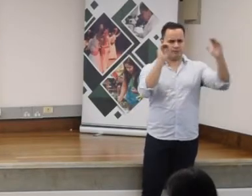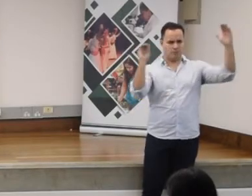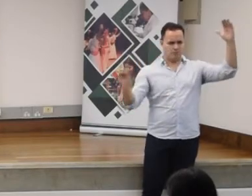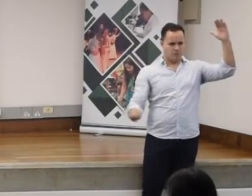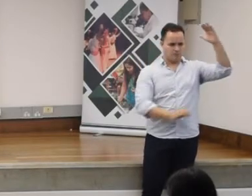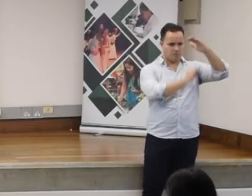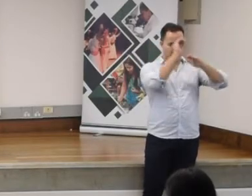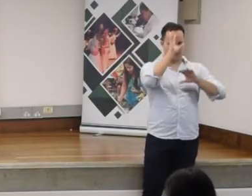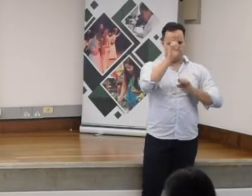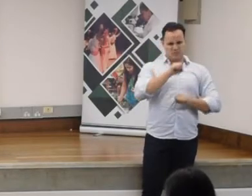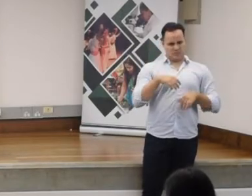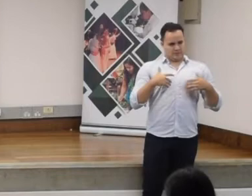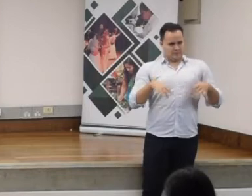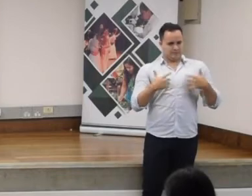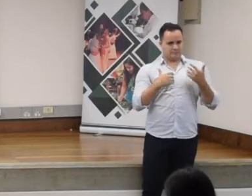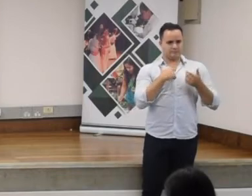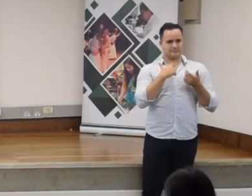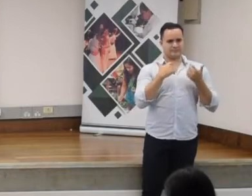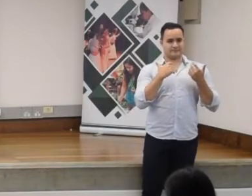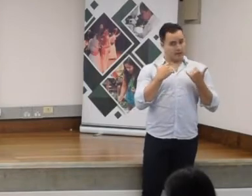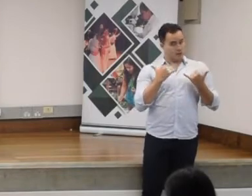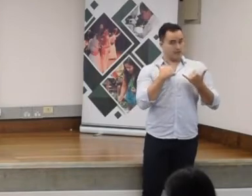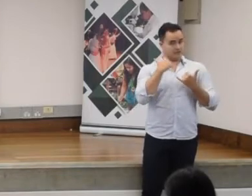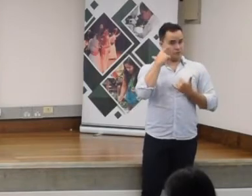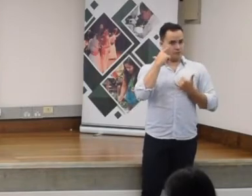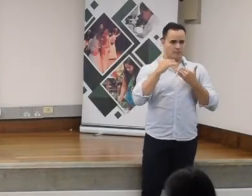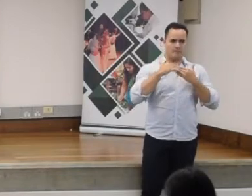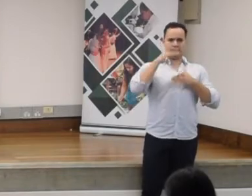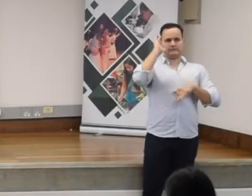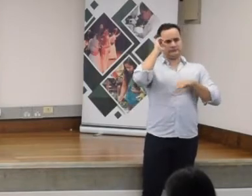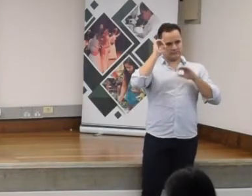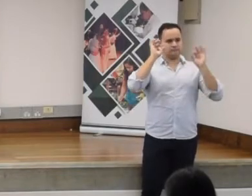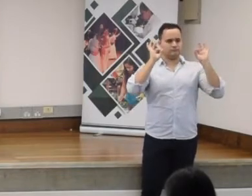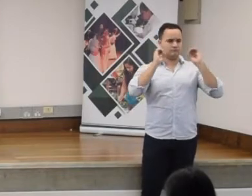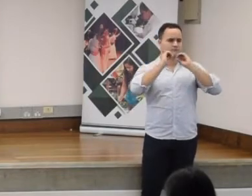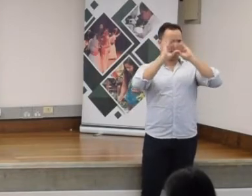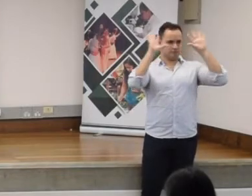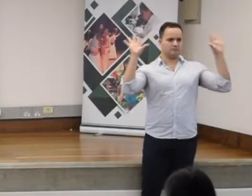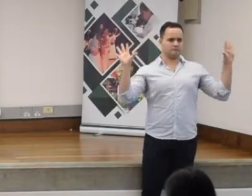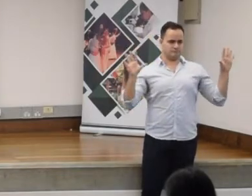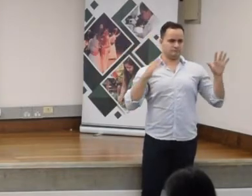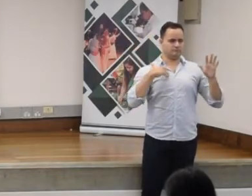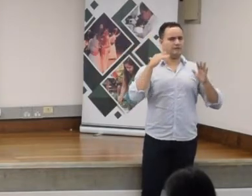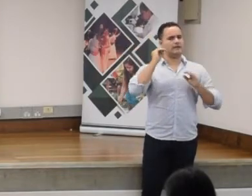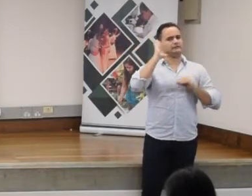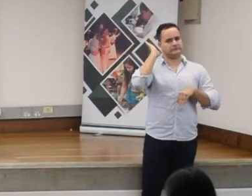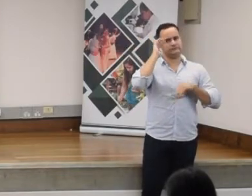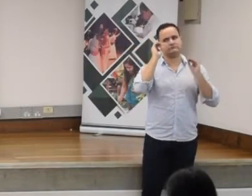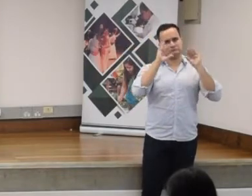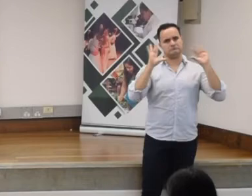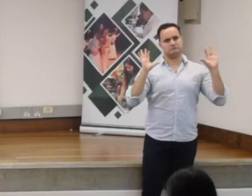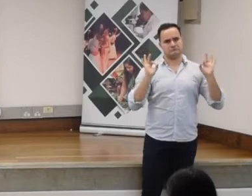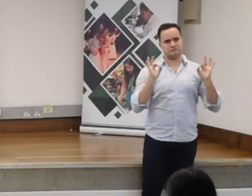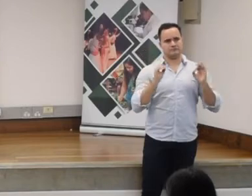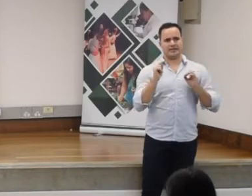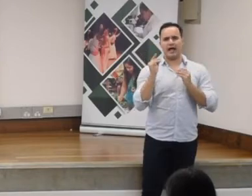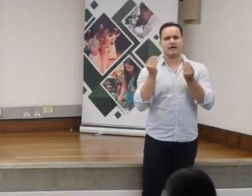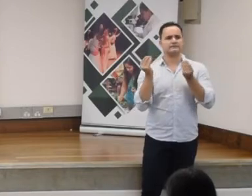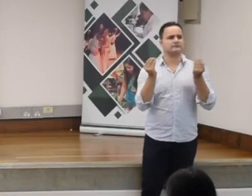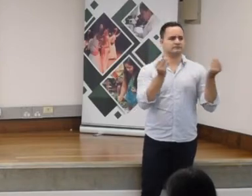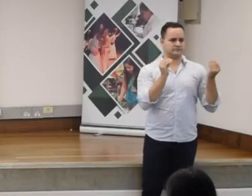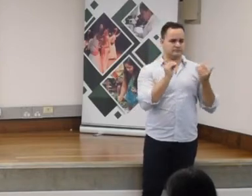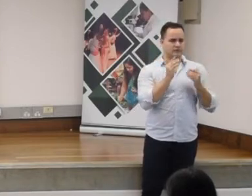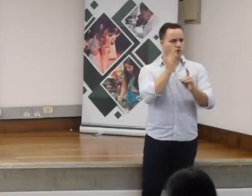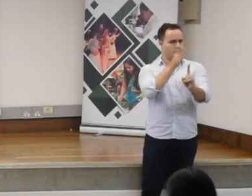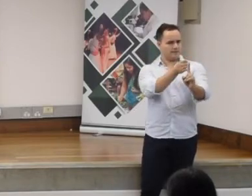queda uno con una idea muy clara pues, de qué acciones realizaron y hacia dónde van.